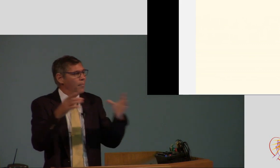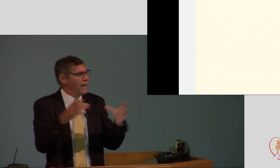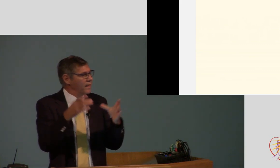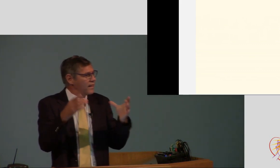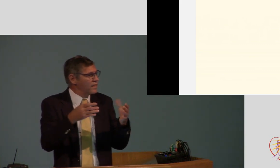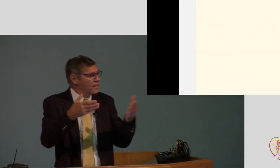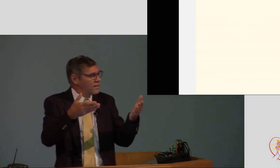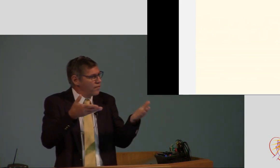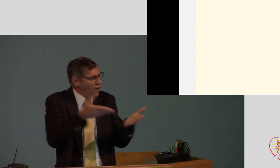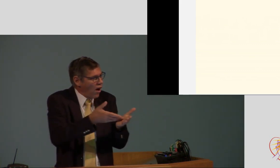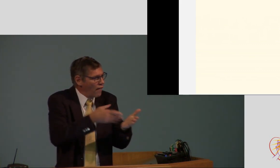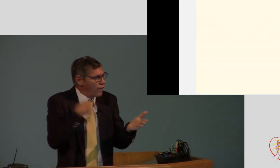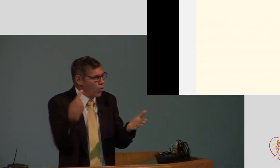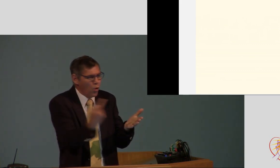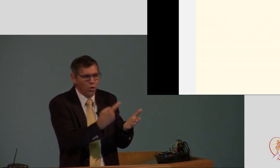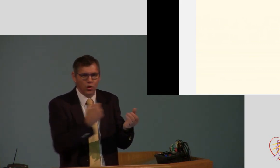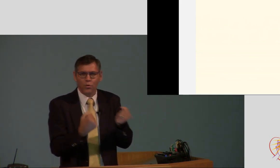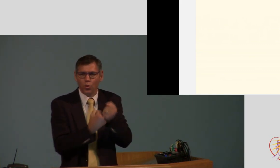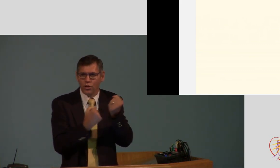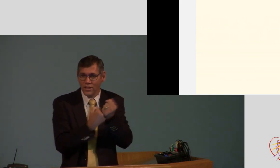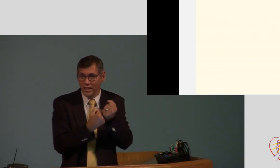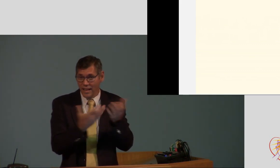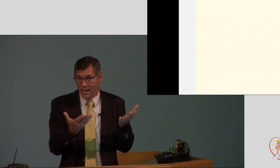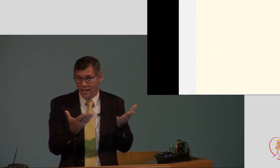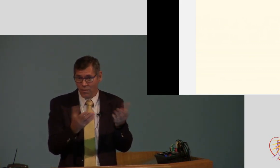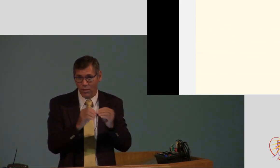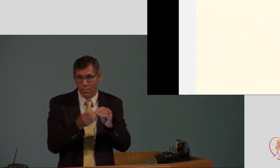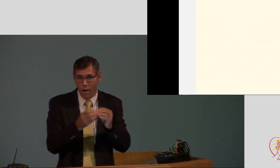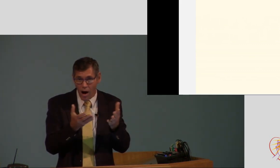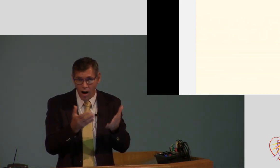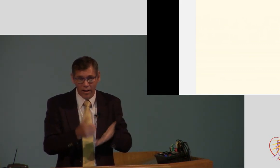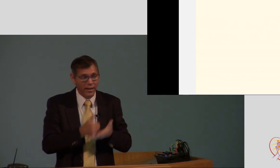Ringgemeentes vra vir ons om te ondersteun, te maak en te help.